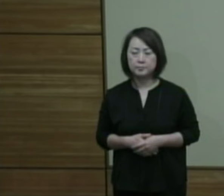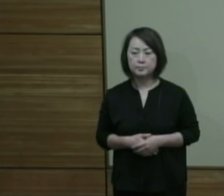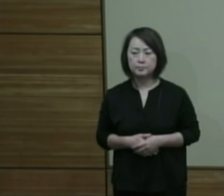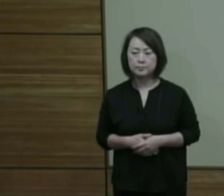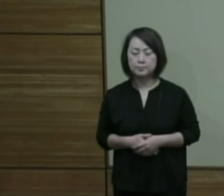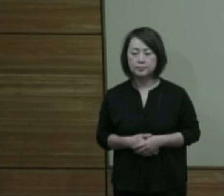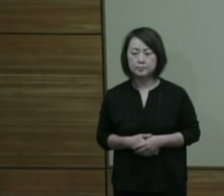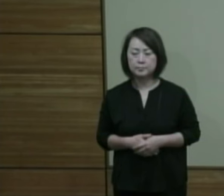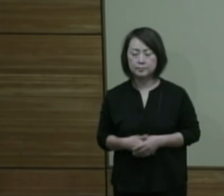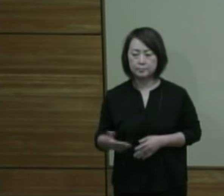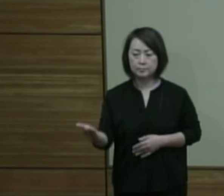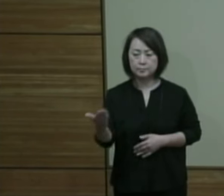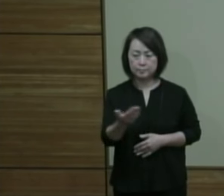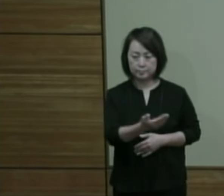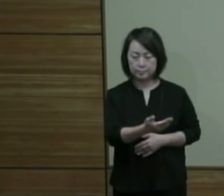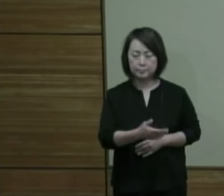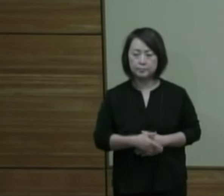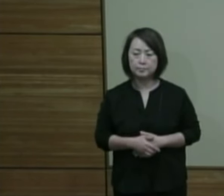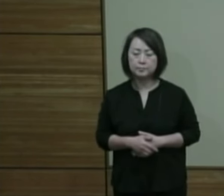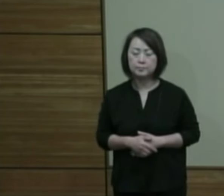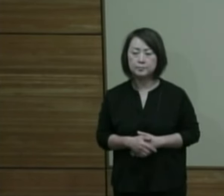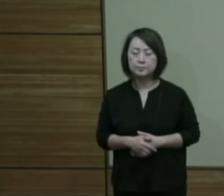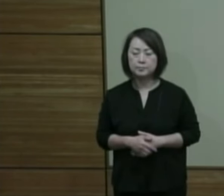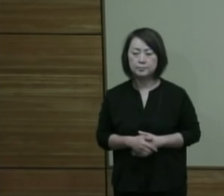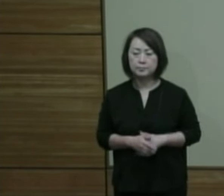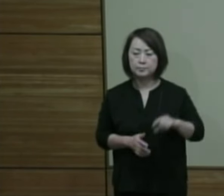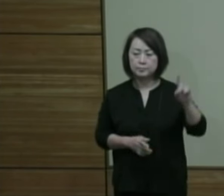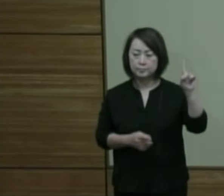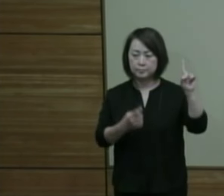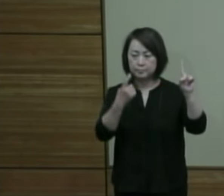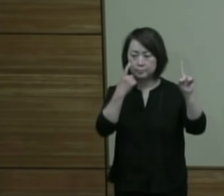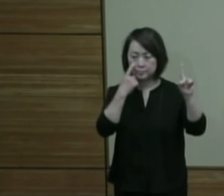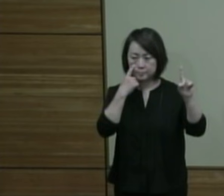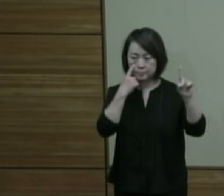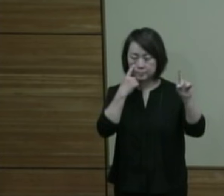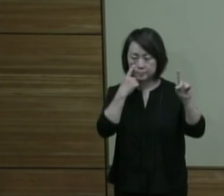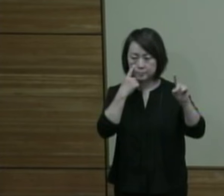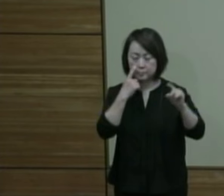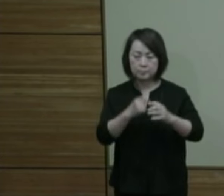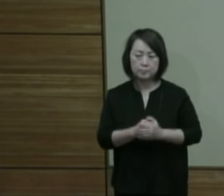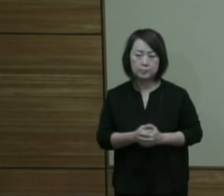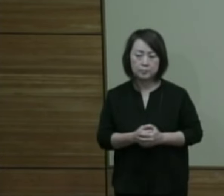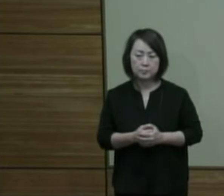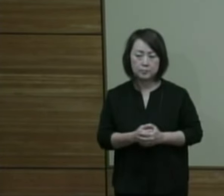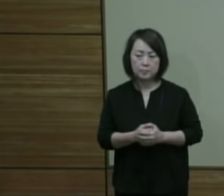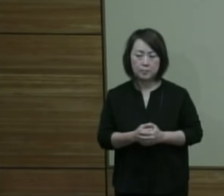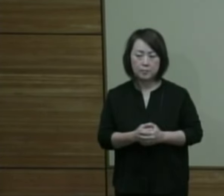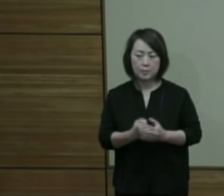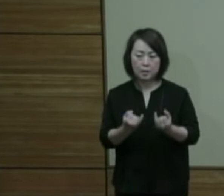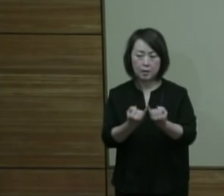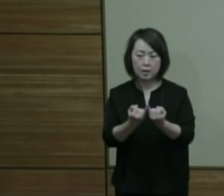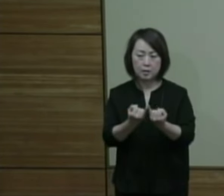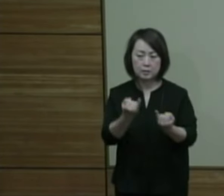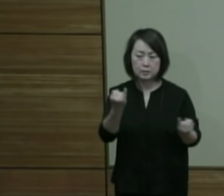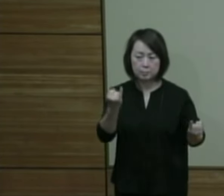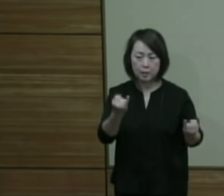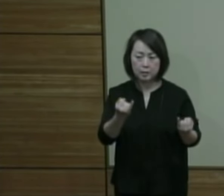読売新聞の竹内です。お願いします。1点目 の、 姉妹ミュージアムの提携の件なんですけども、